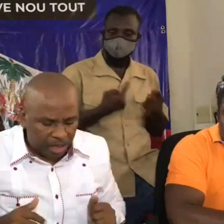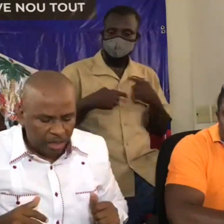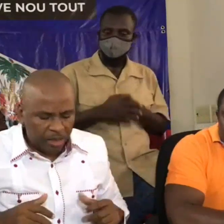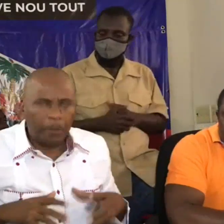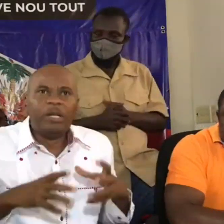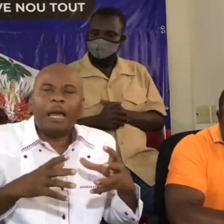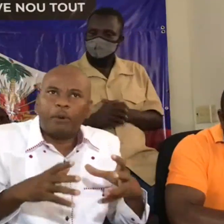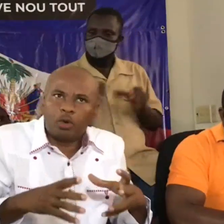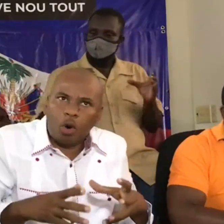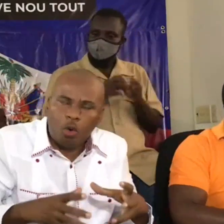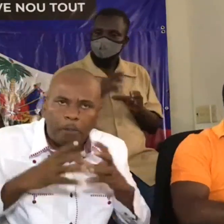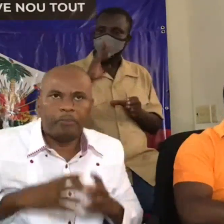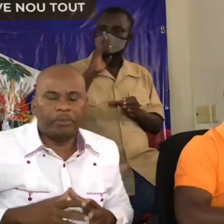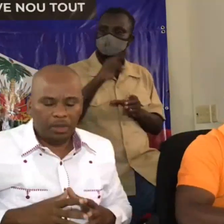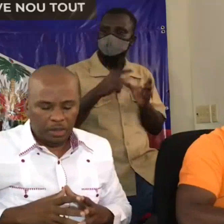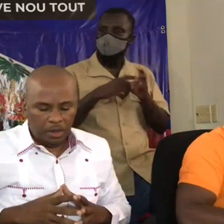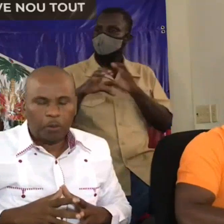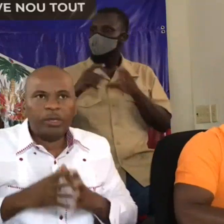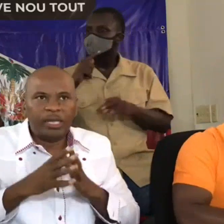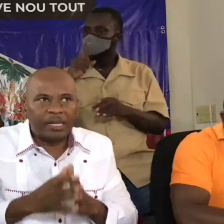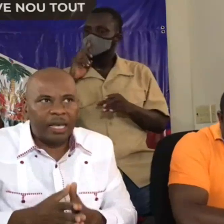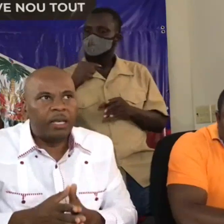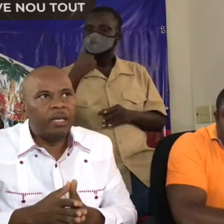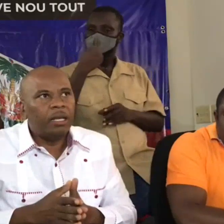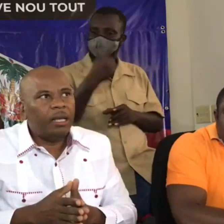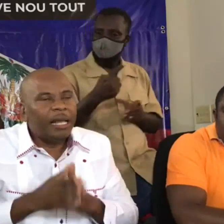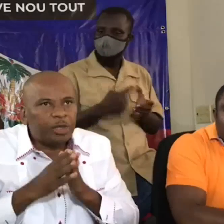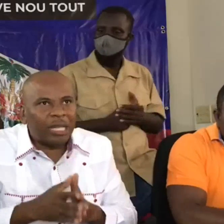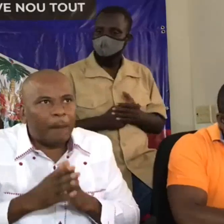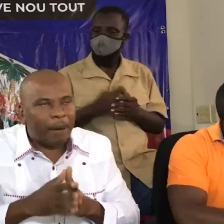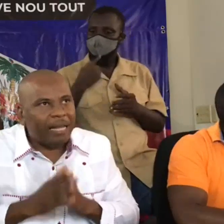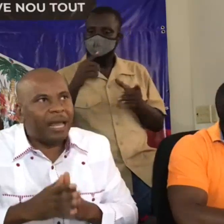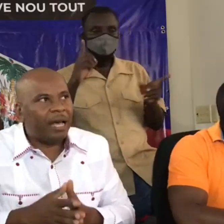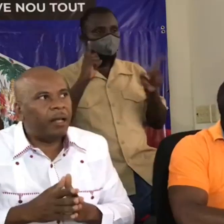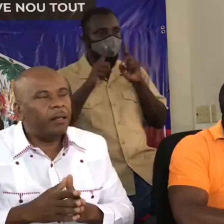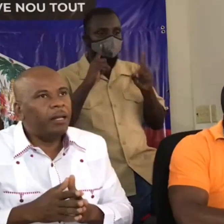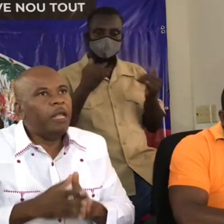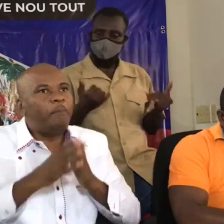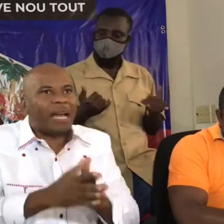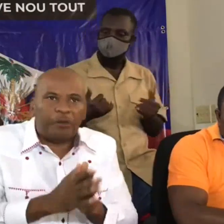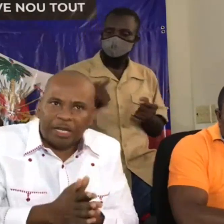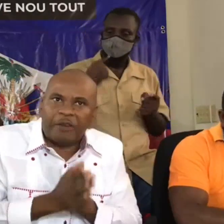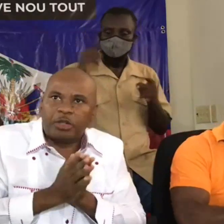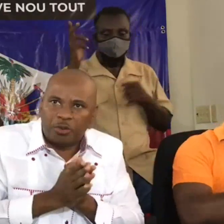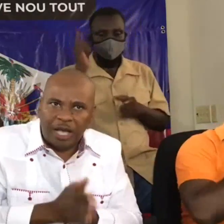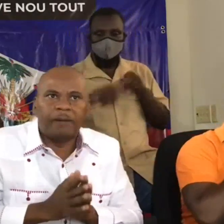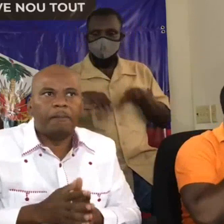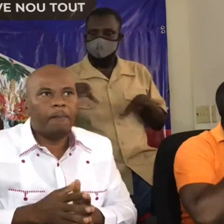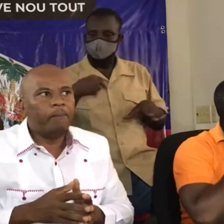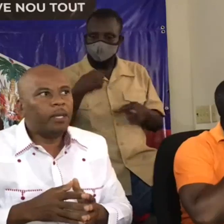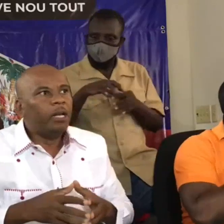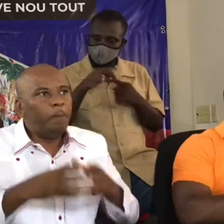dans ce sens. C'est pour nous répondre comme groupe, pour nous dire que. L'élection qu'il a parlé là, il n'est pas qu'à faire avec